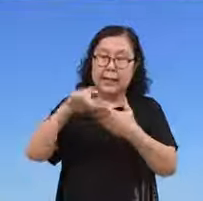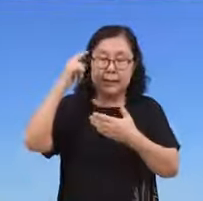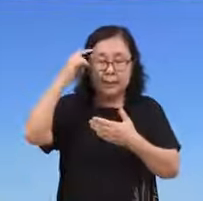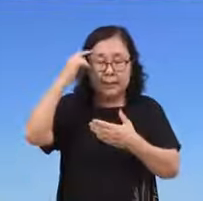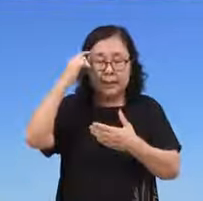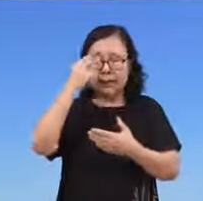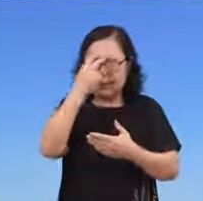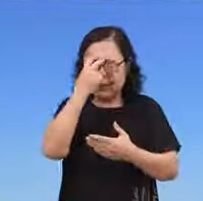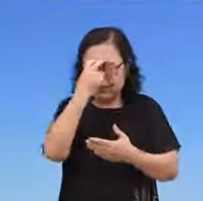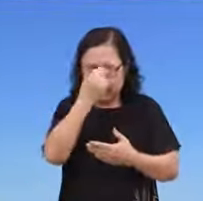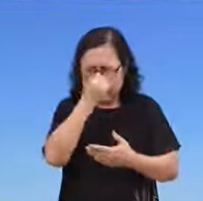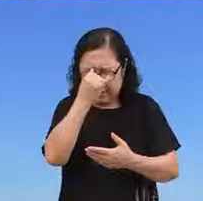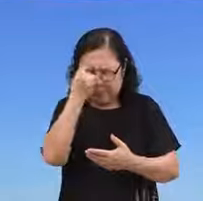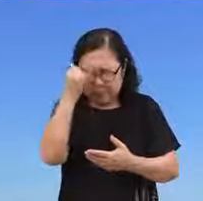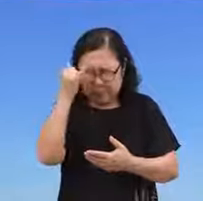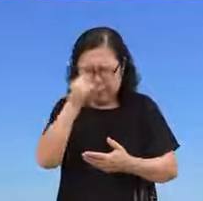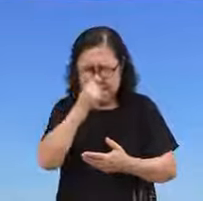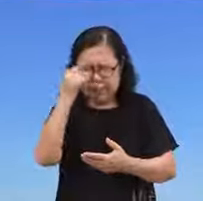있으랴